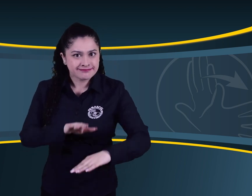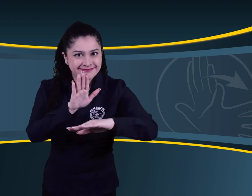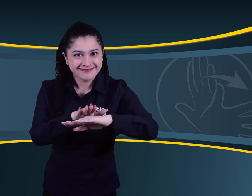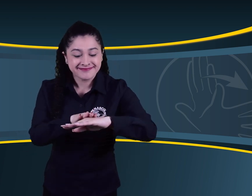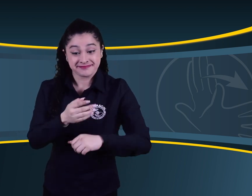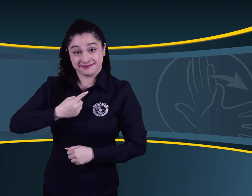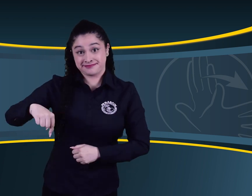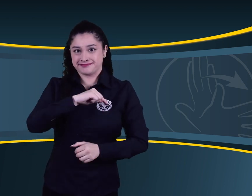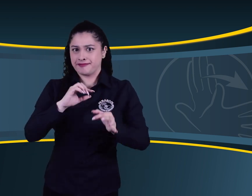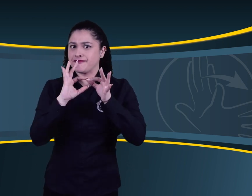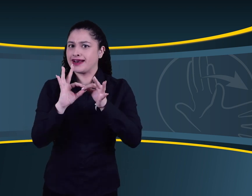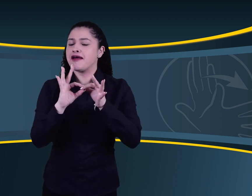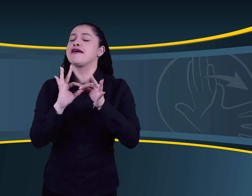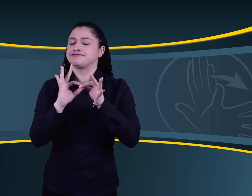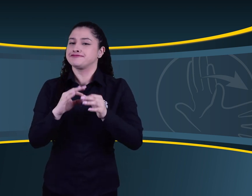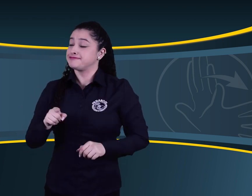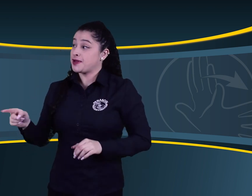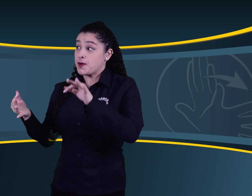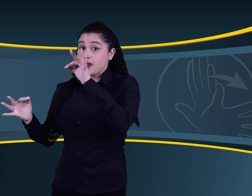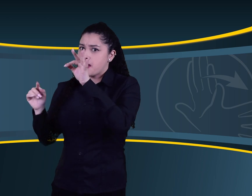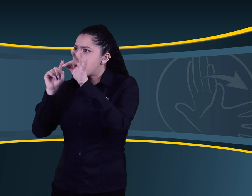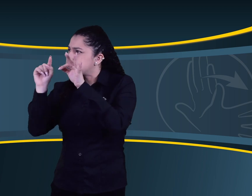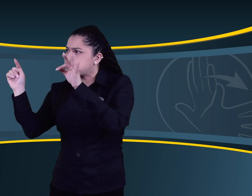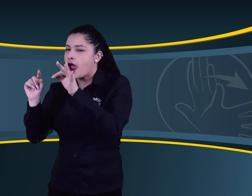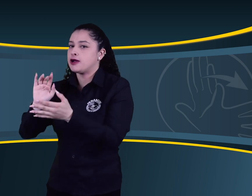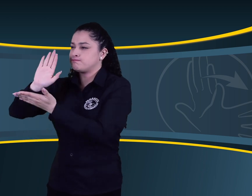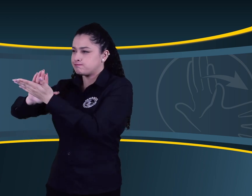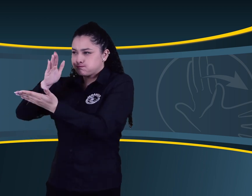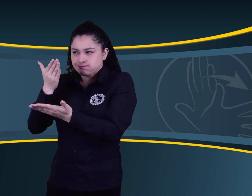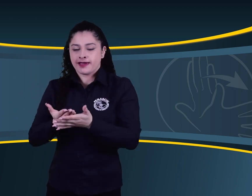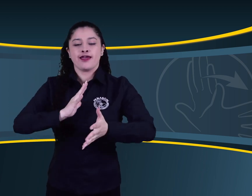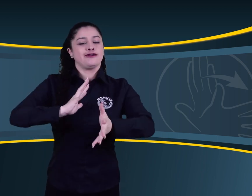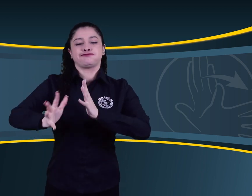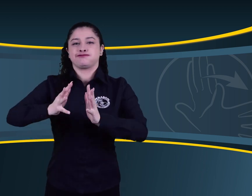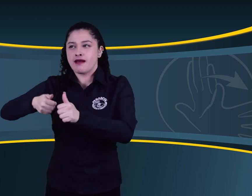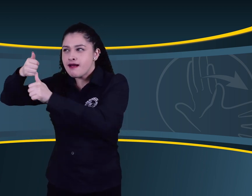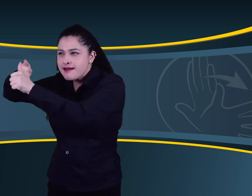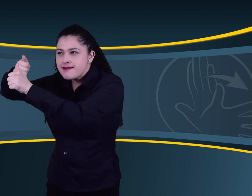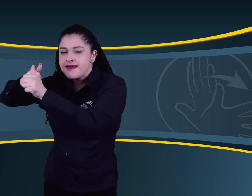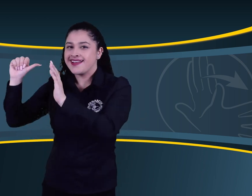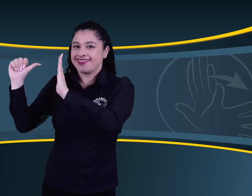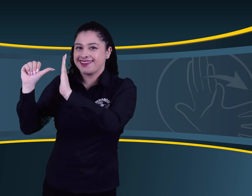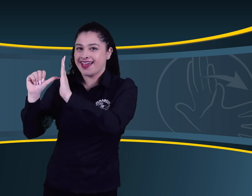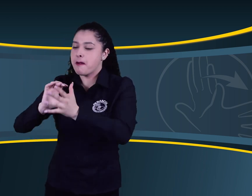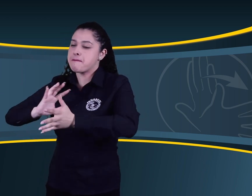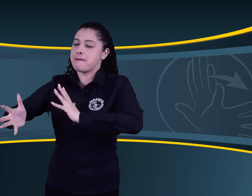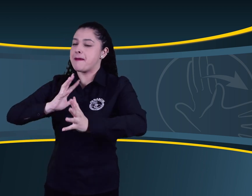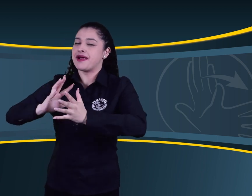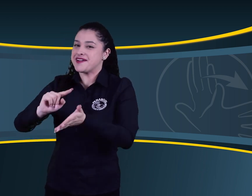por otro lado les informamos que desde fenas Cole se hará la traducción a lengua de señas de cada uno de los artículos y Más adelante